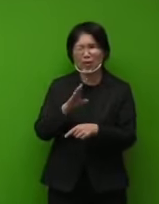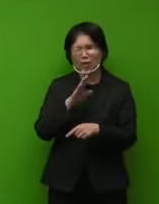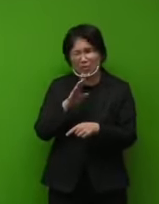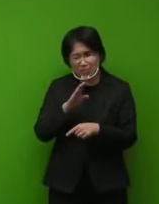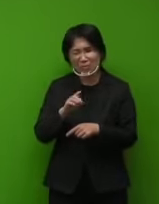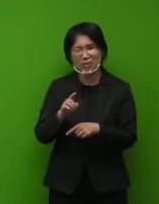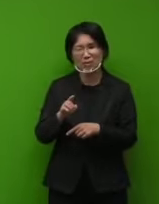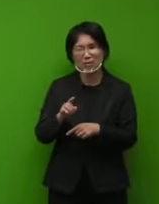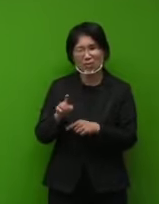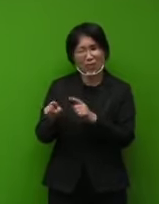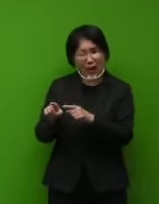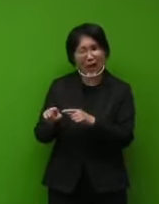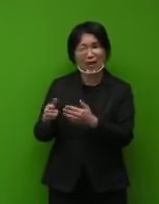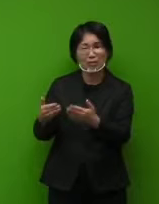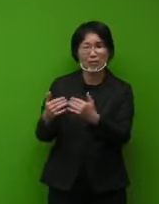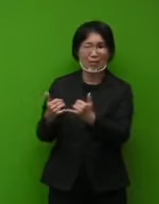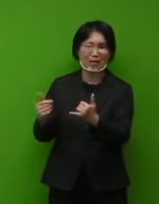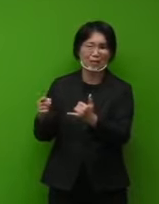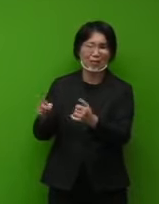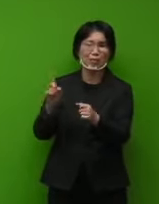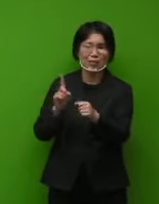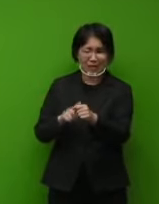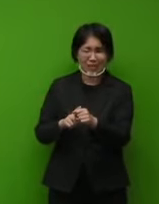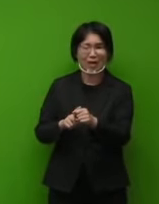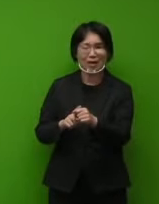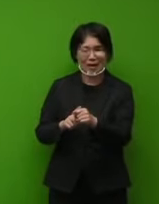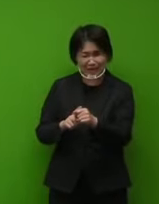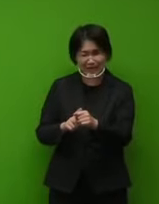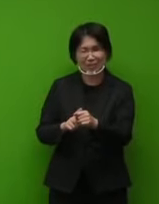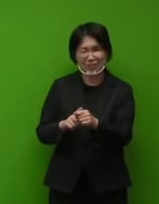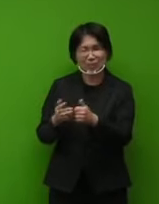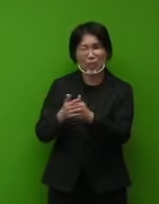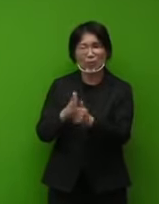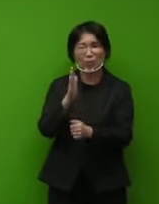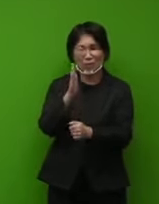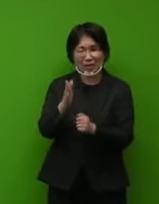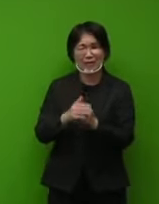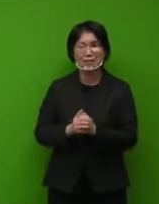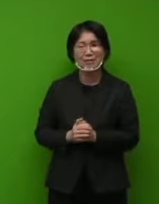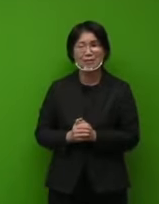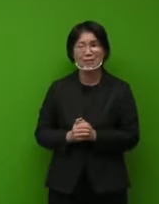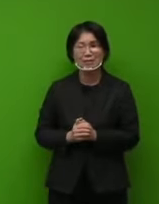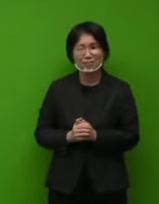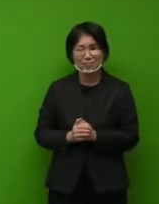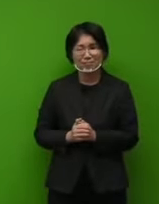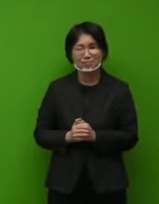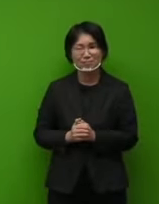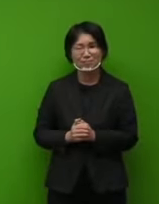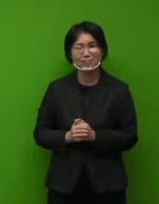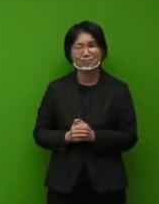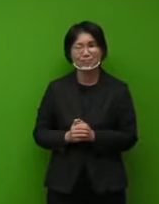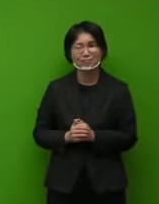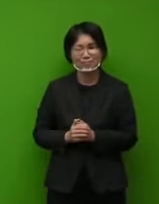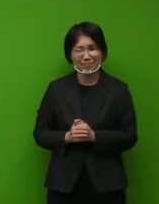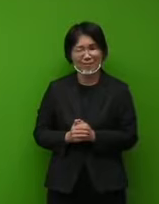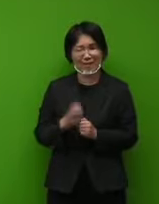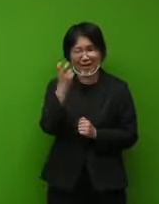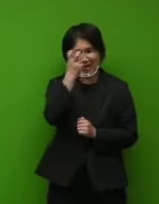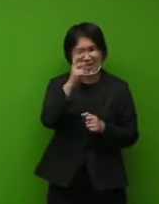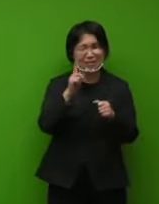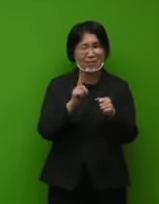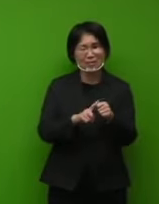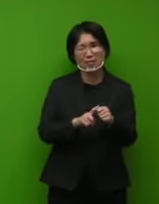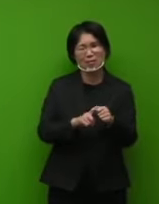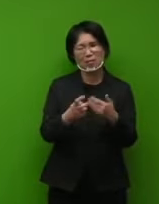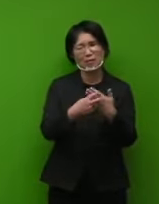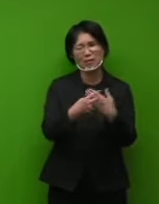なかなか救急車が呼べなくなっている状況が近づいております。従いまして、検査のための利用という